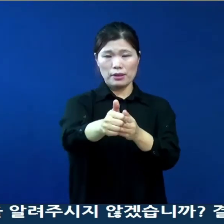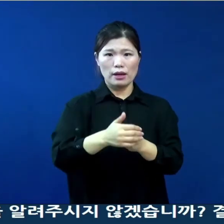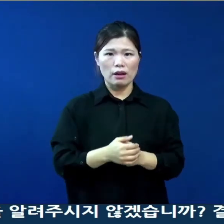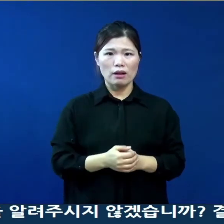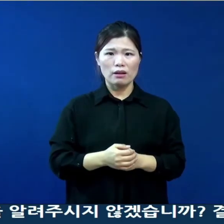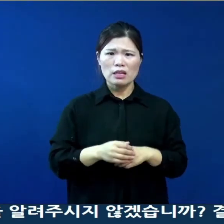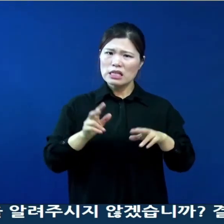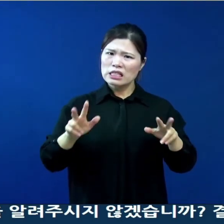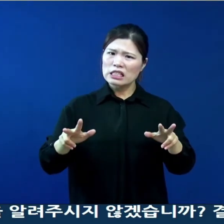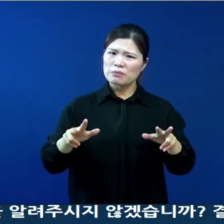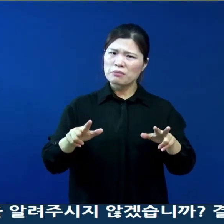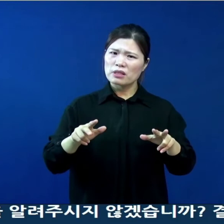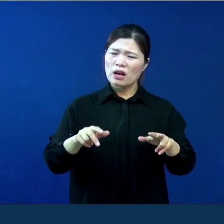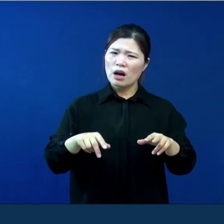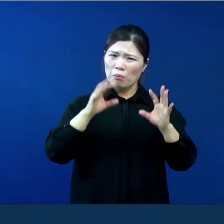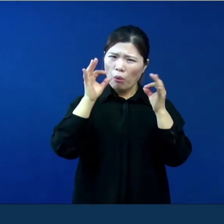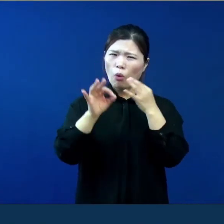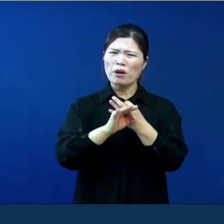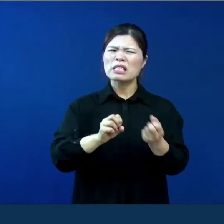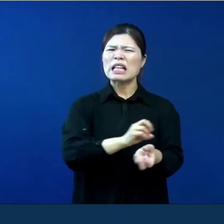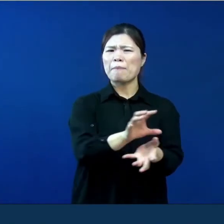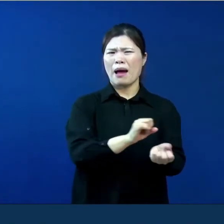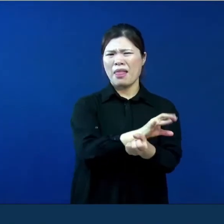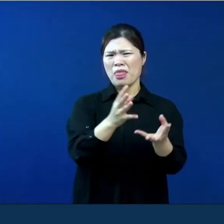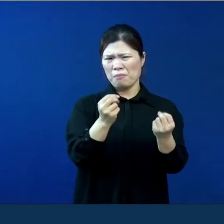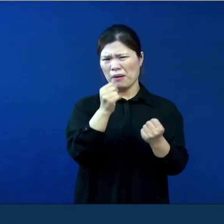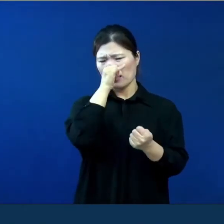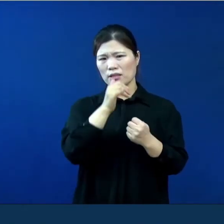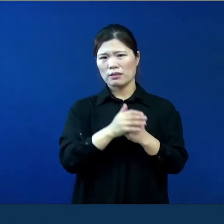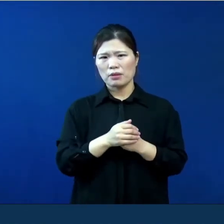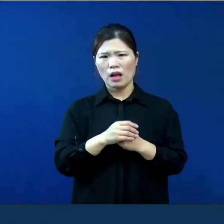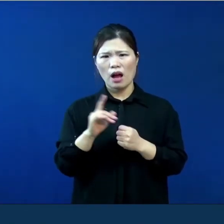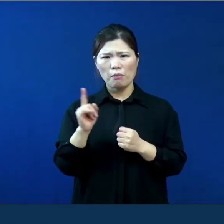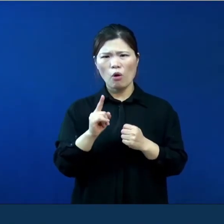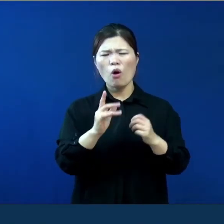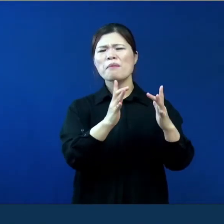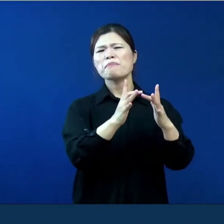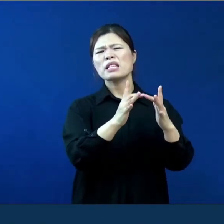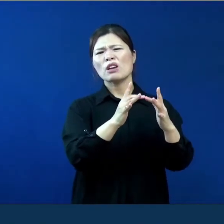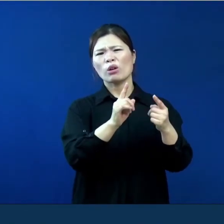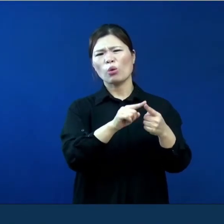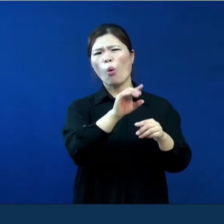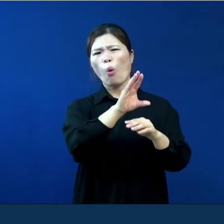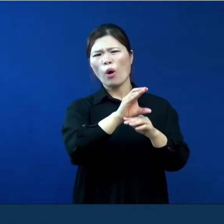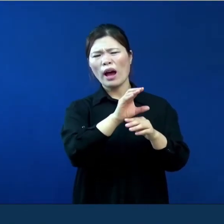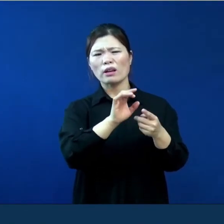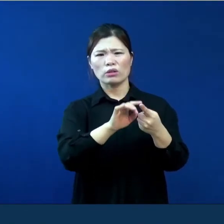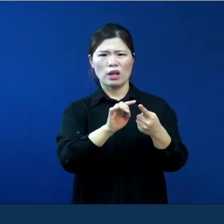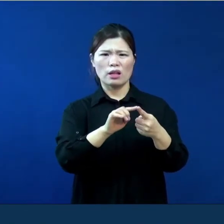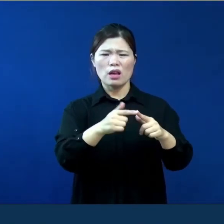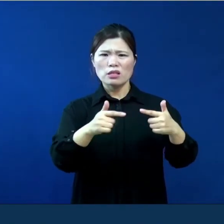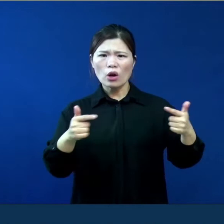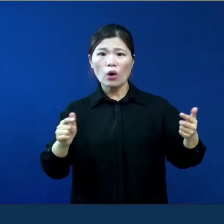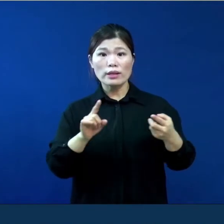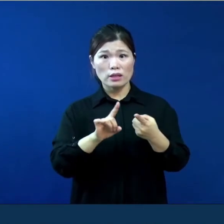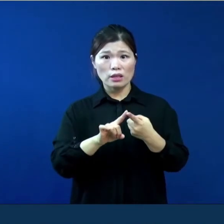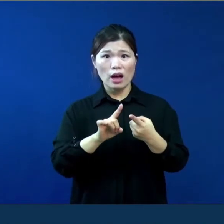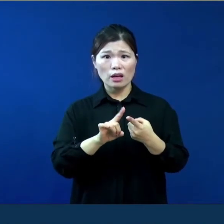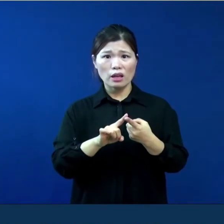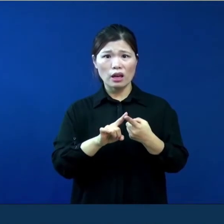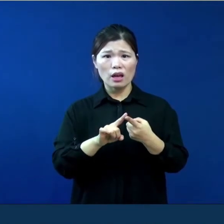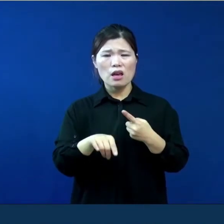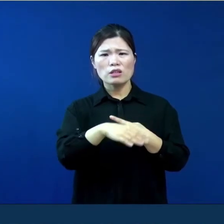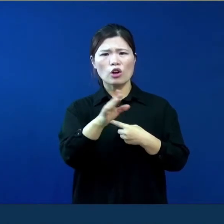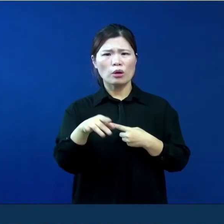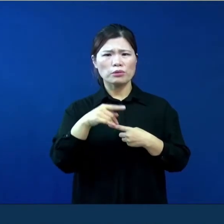별로 중요하지 않은 사람의 음성이 너무 많이 들려옵니다. 미디어, 온라인, 이 모든 매체들이 우리의